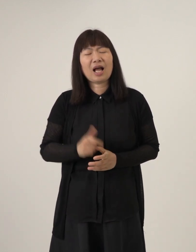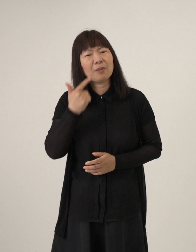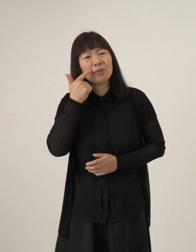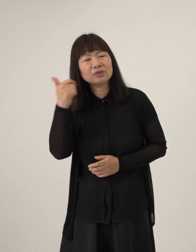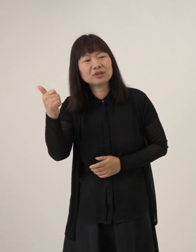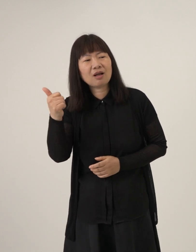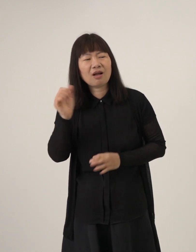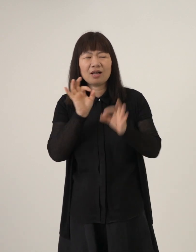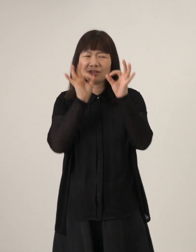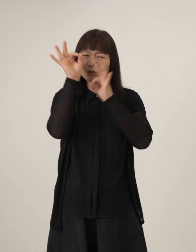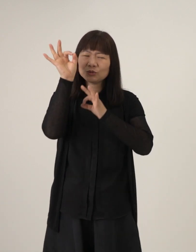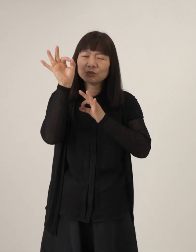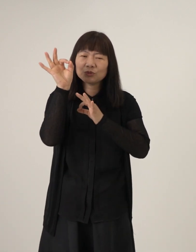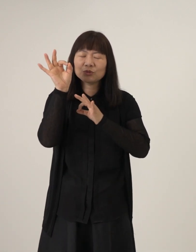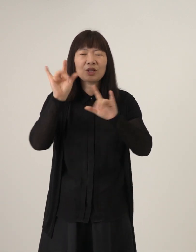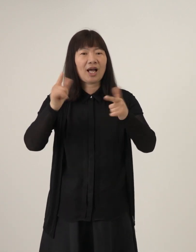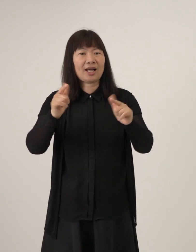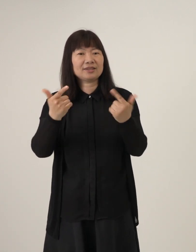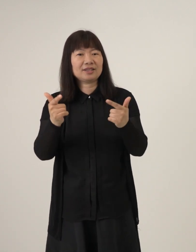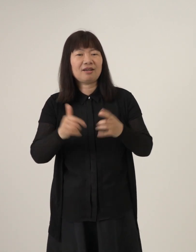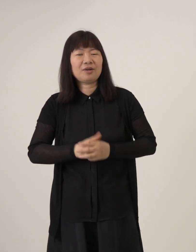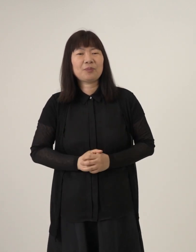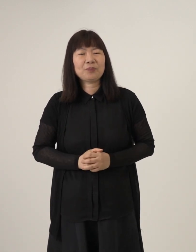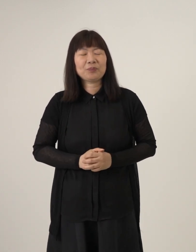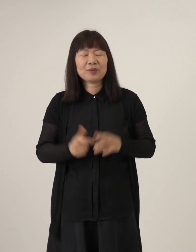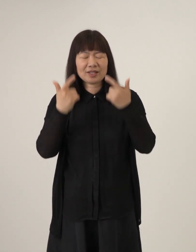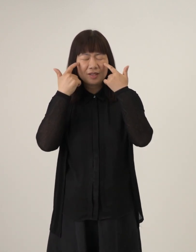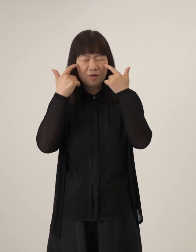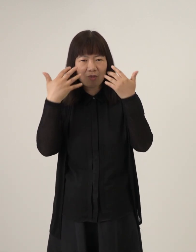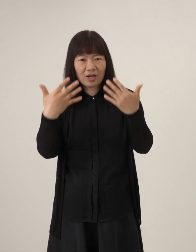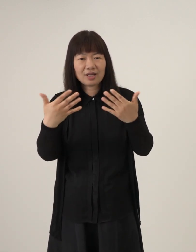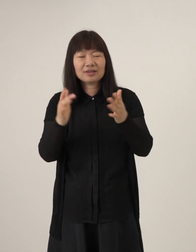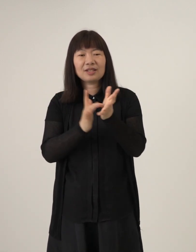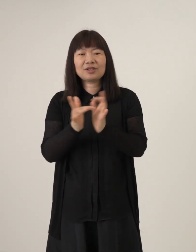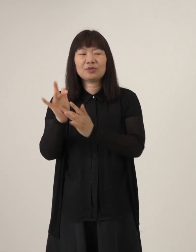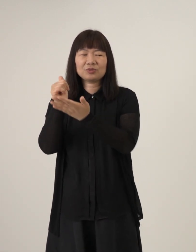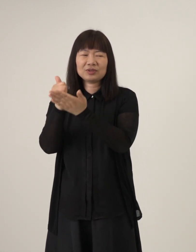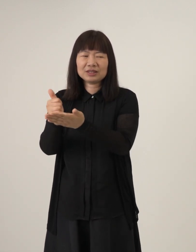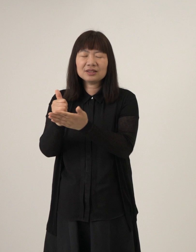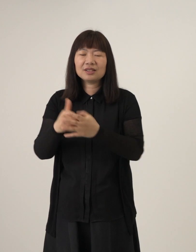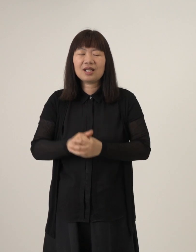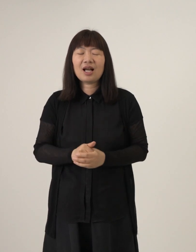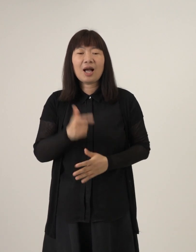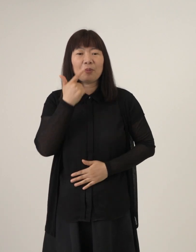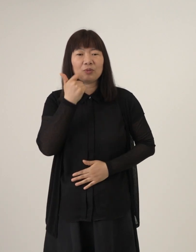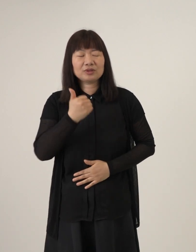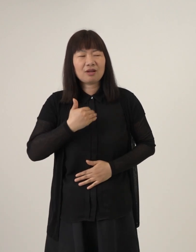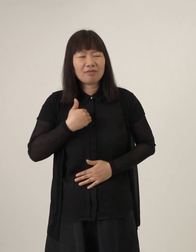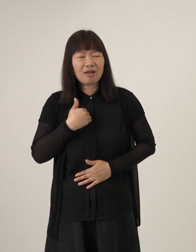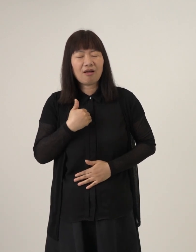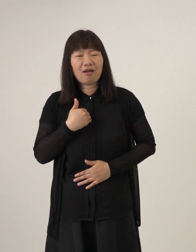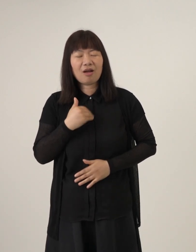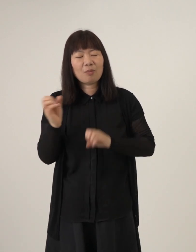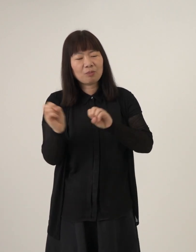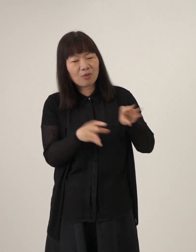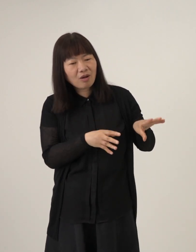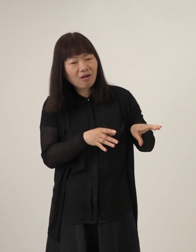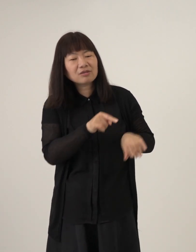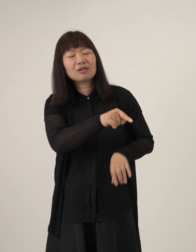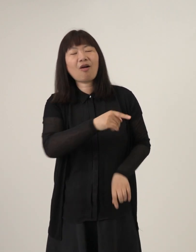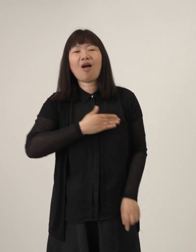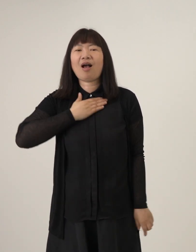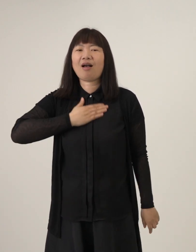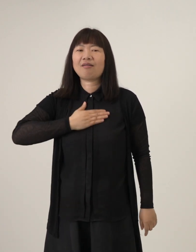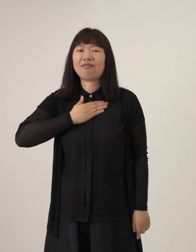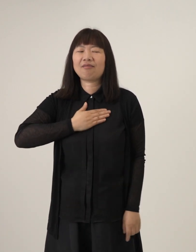아버지가 뭐 실수하셨겠지 이게 아니라 정확하게 예수님은 아버지가 날 버렸다는 걸